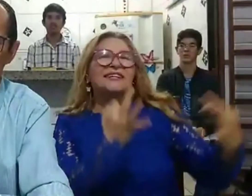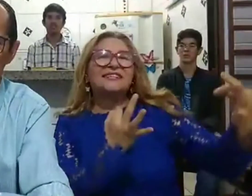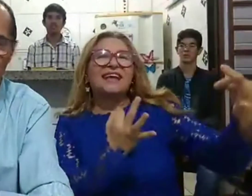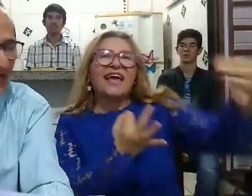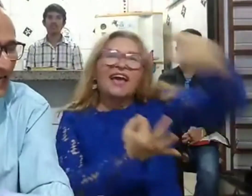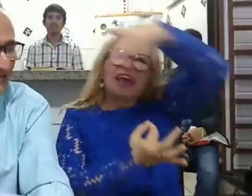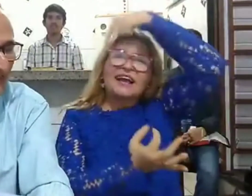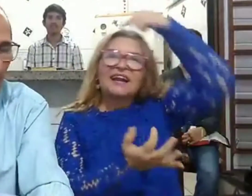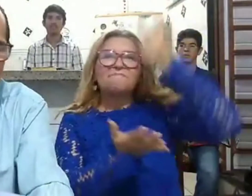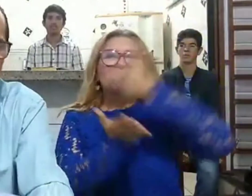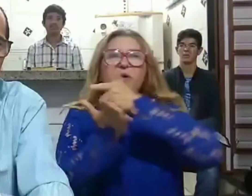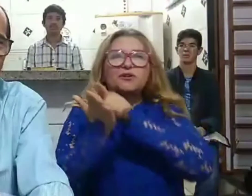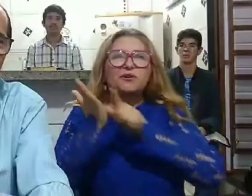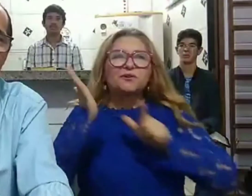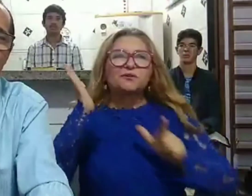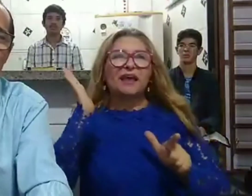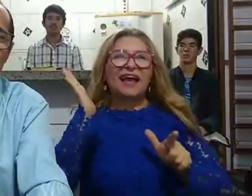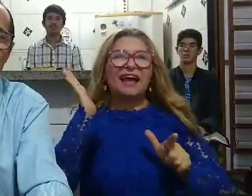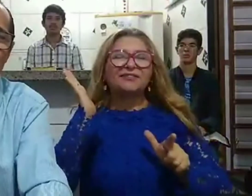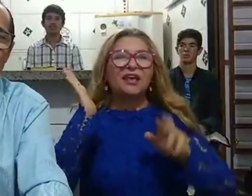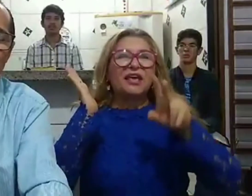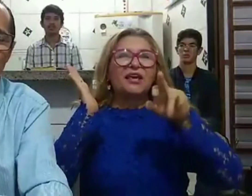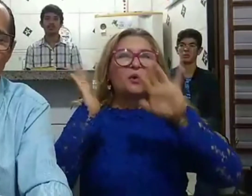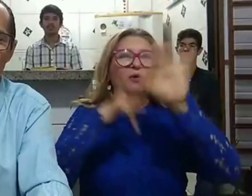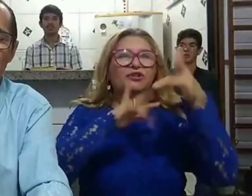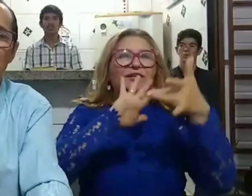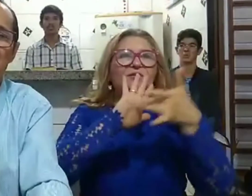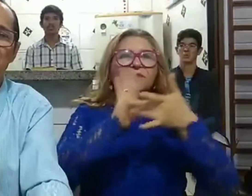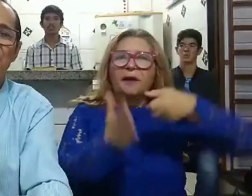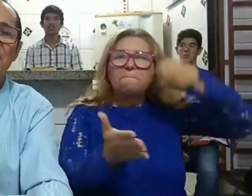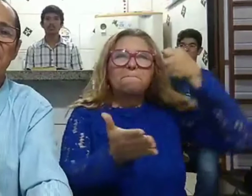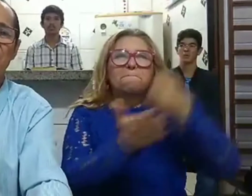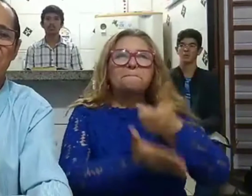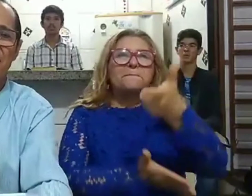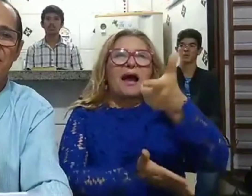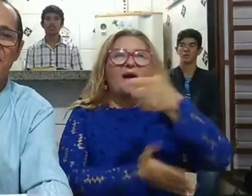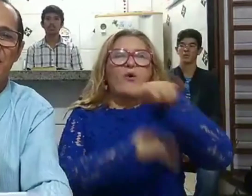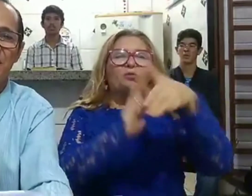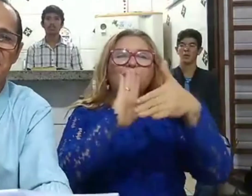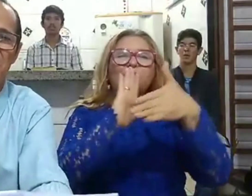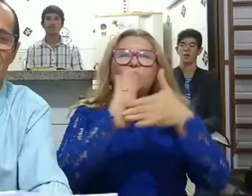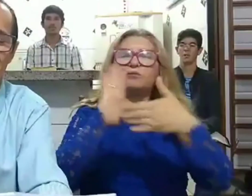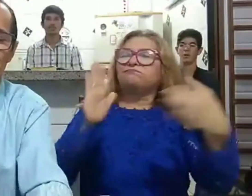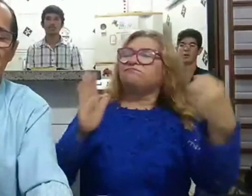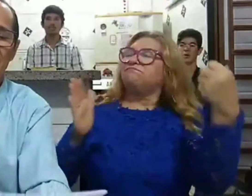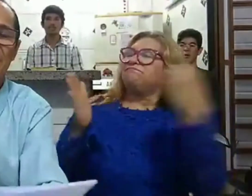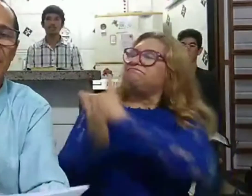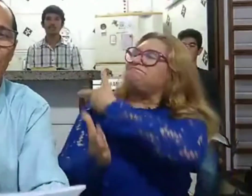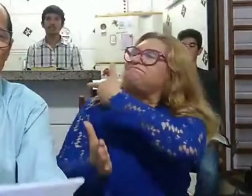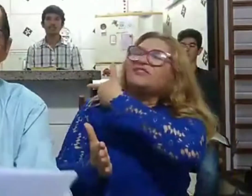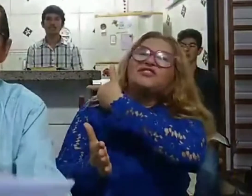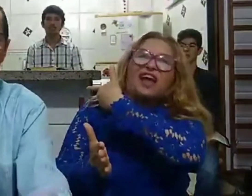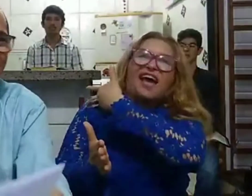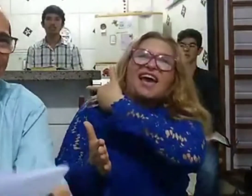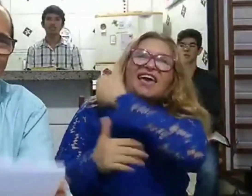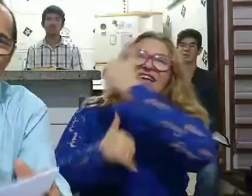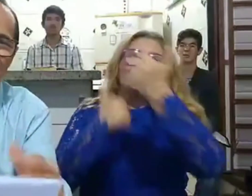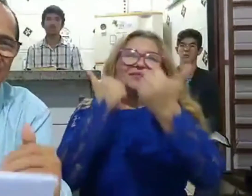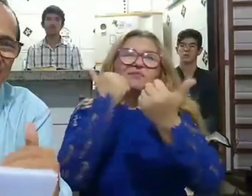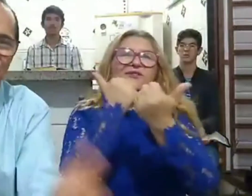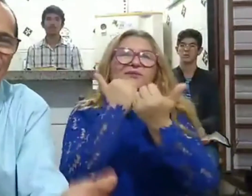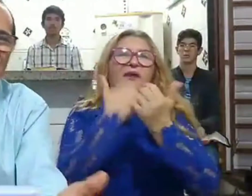os nossos pecados foram lançados na conta de Jesus, e a justiça de Jesus foi lançada na minha conta, e agora